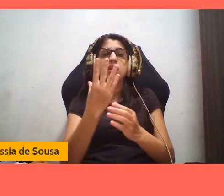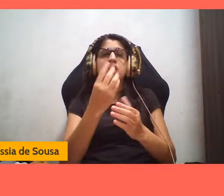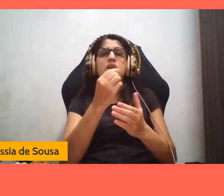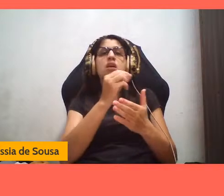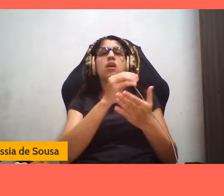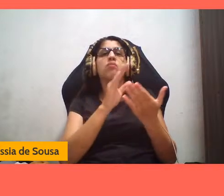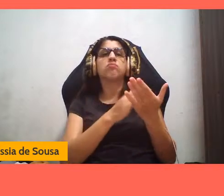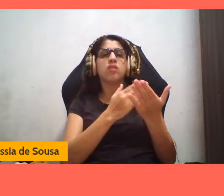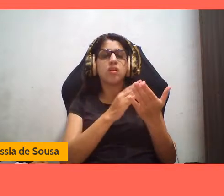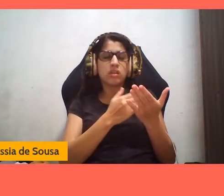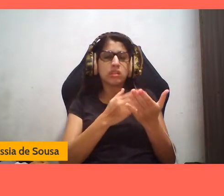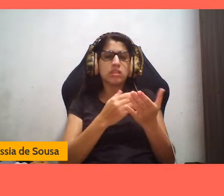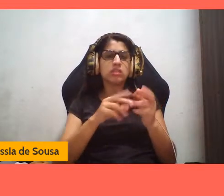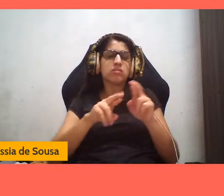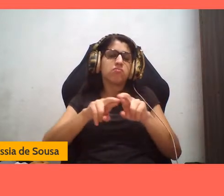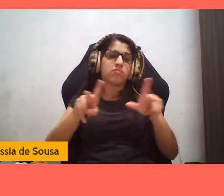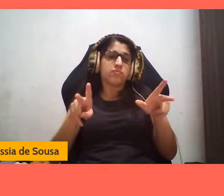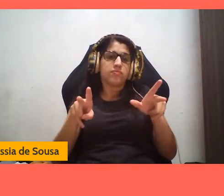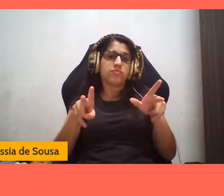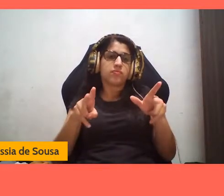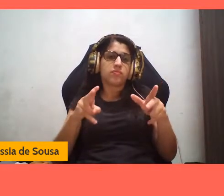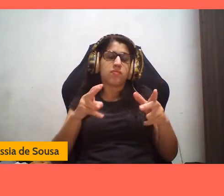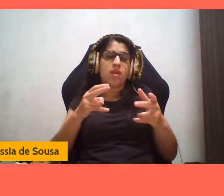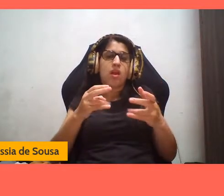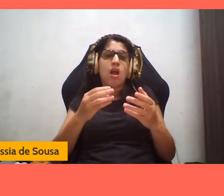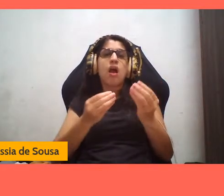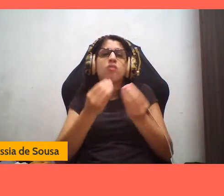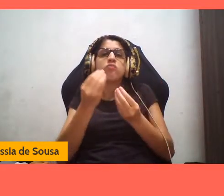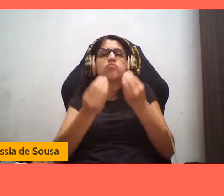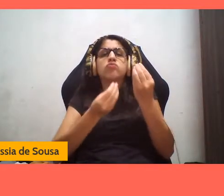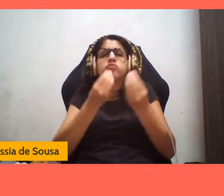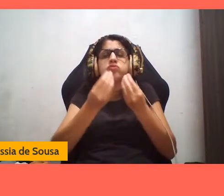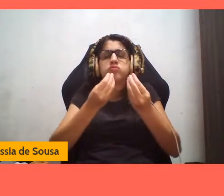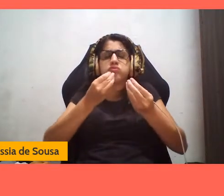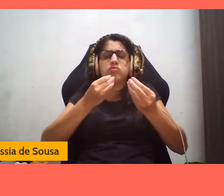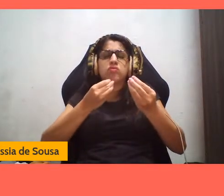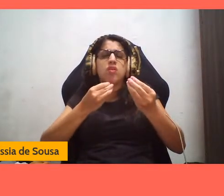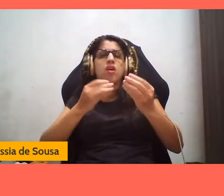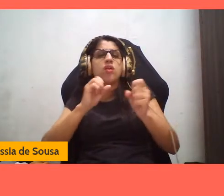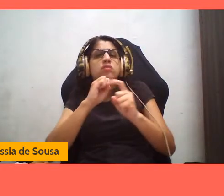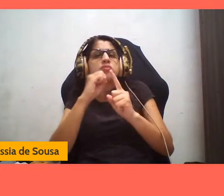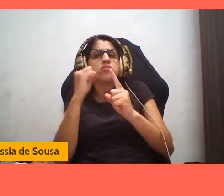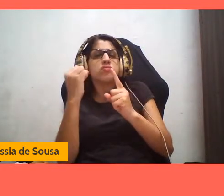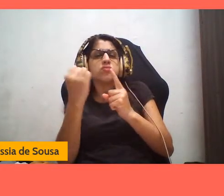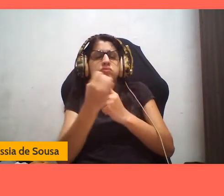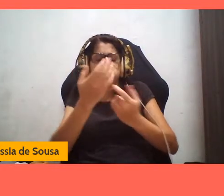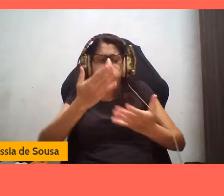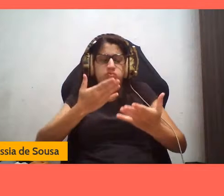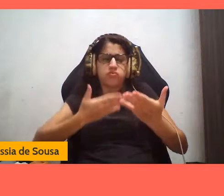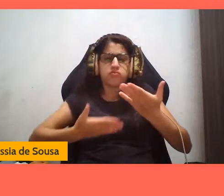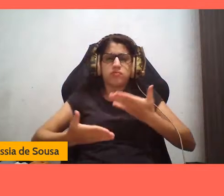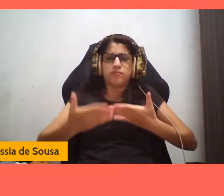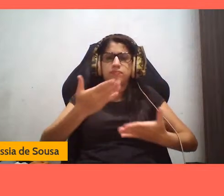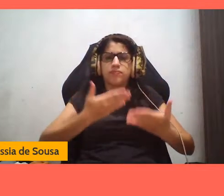mundo e de se relacionar com o mundo. A universidade é o lugar privilegiado da